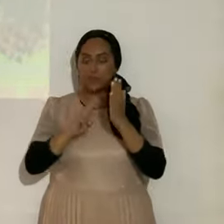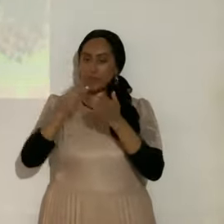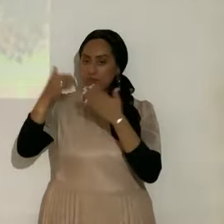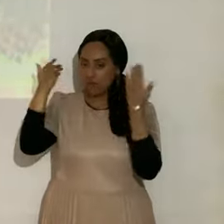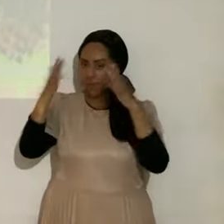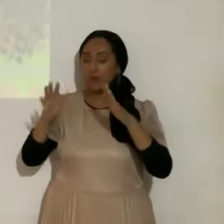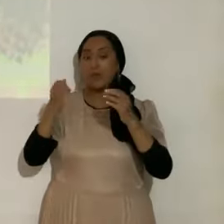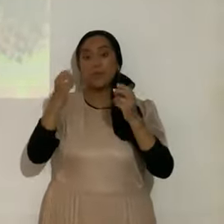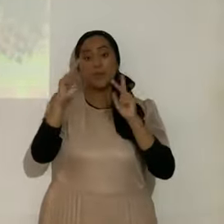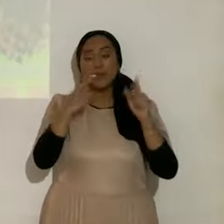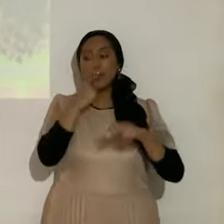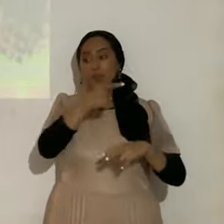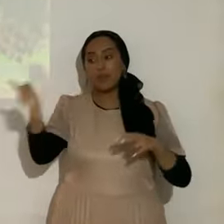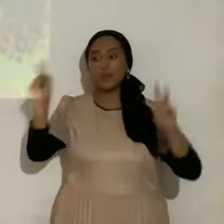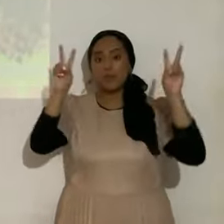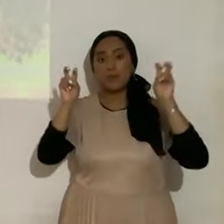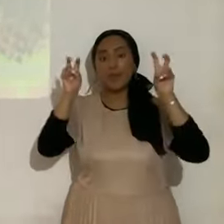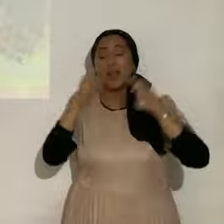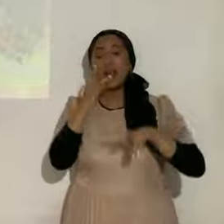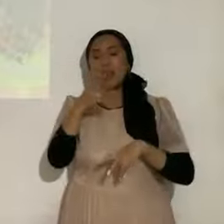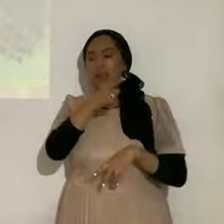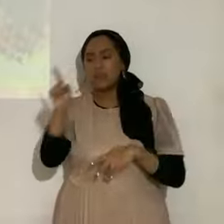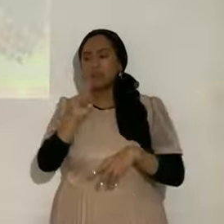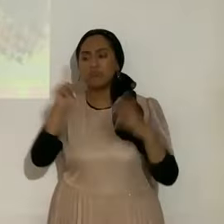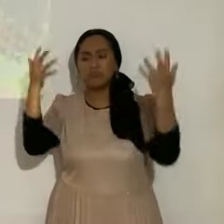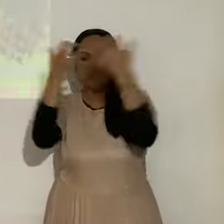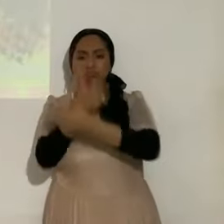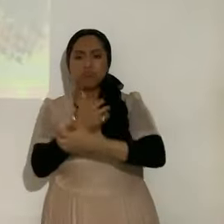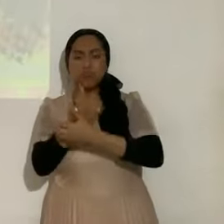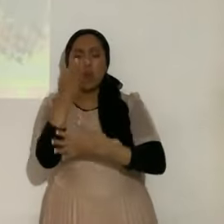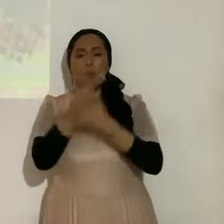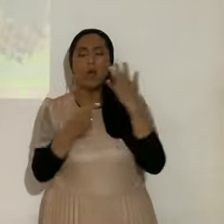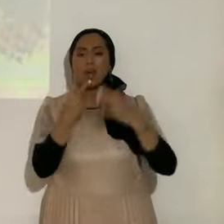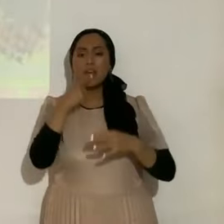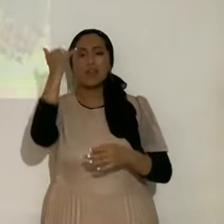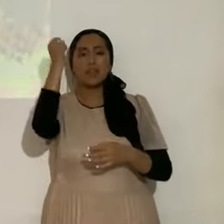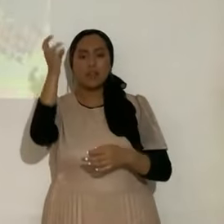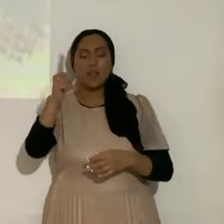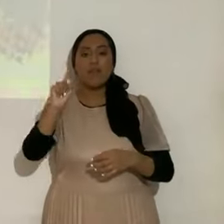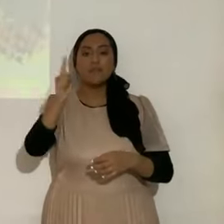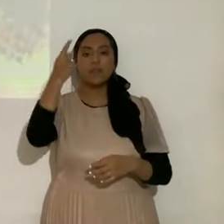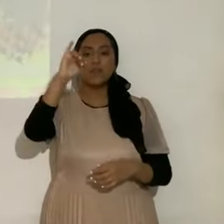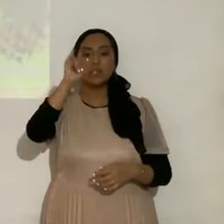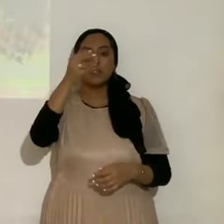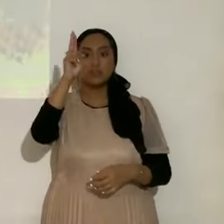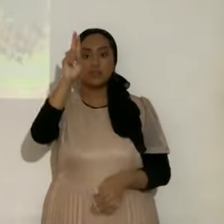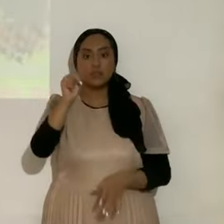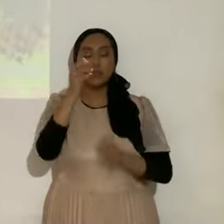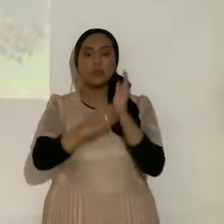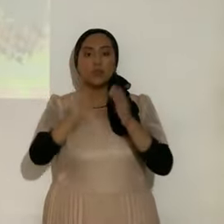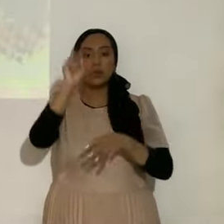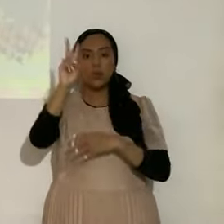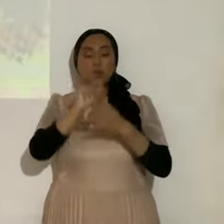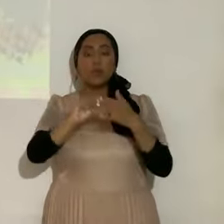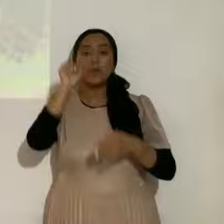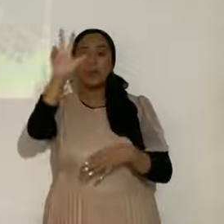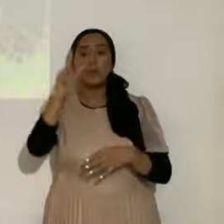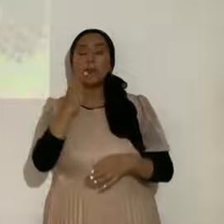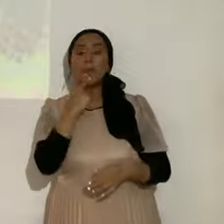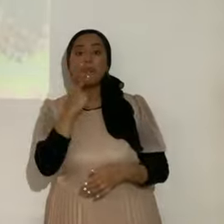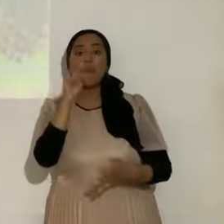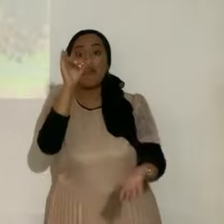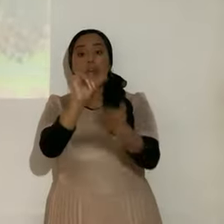Porque muchos dicen ser luz, cuando en realidad son tinieblas. ¿Qué dice Yahshua? Primera de Juan, capítulo 2, verso 3. Dice así. Y